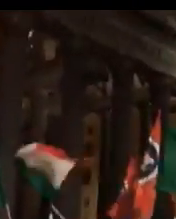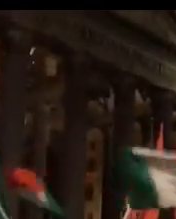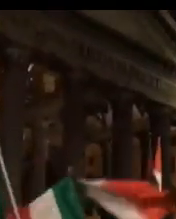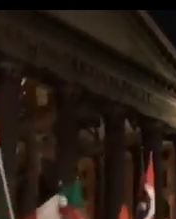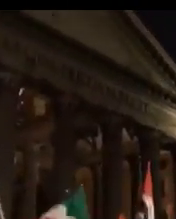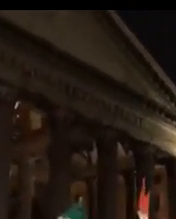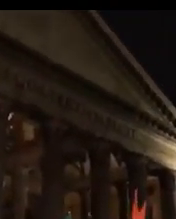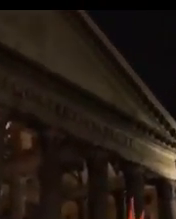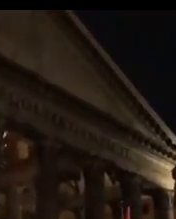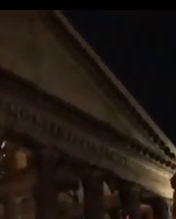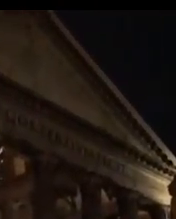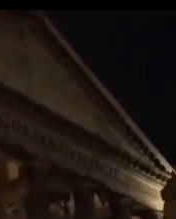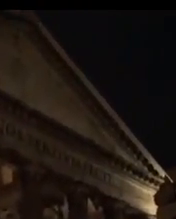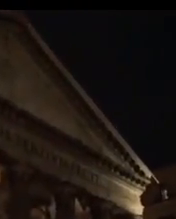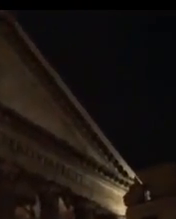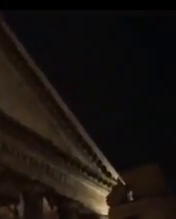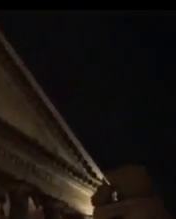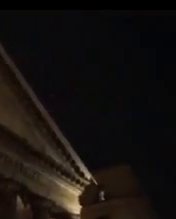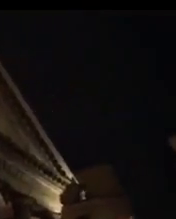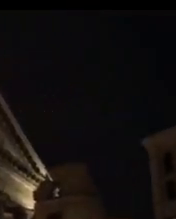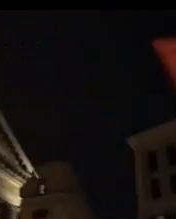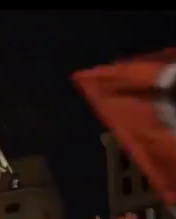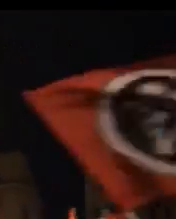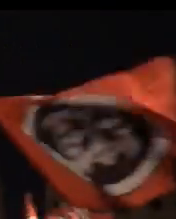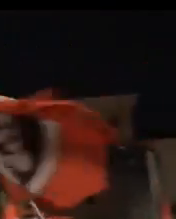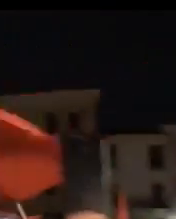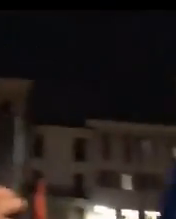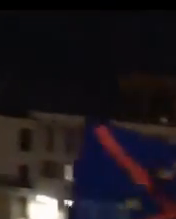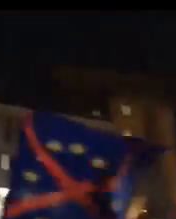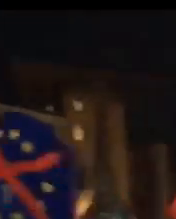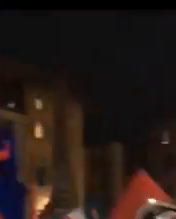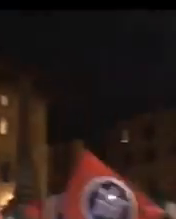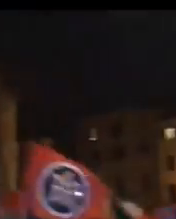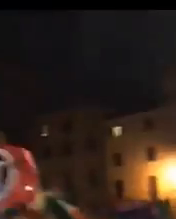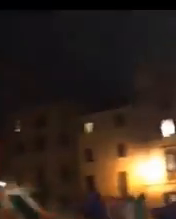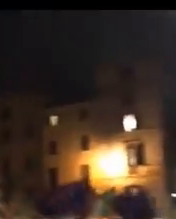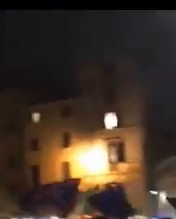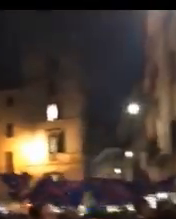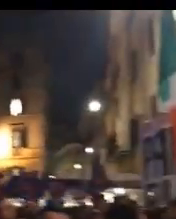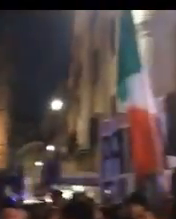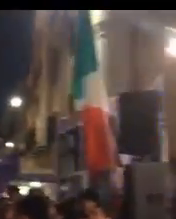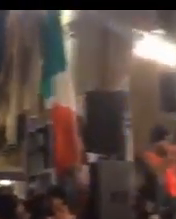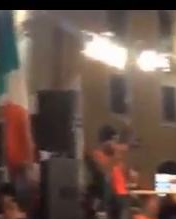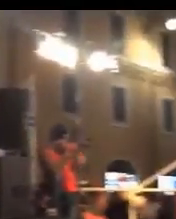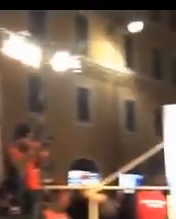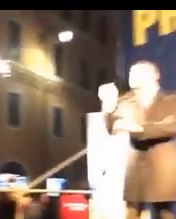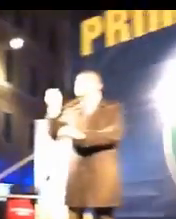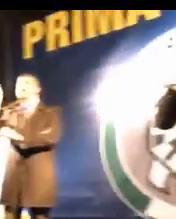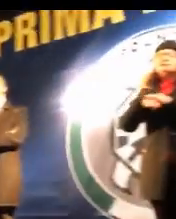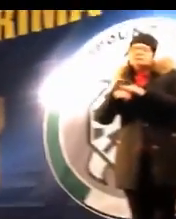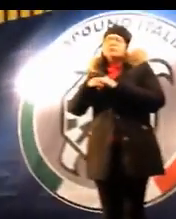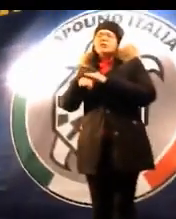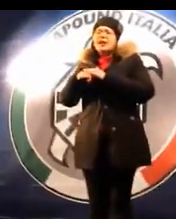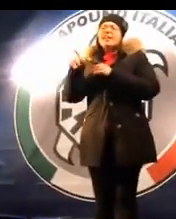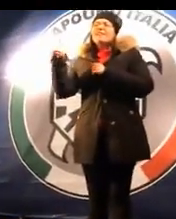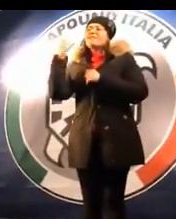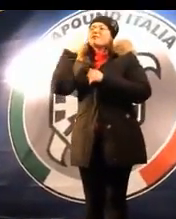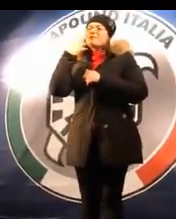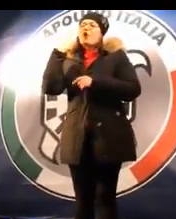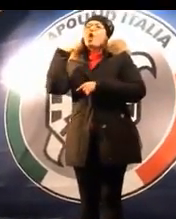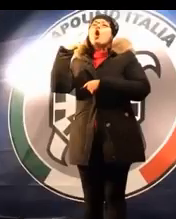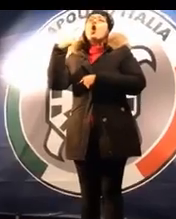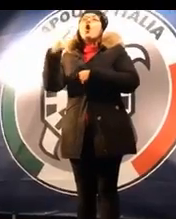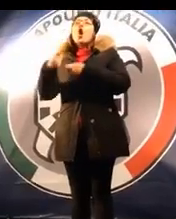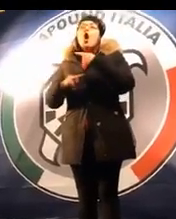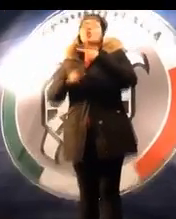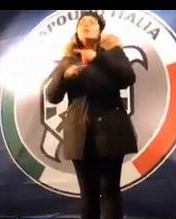E lo dicono poi semplicemente perché, per il motivo più bieco e più abietto, loro dicono così perché vogliono continuare